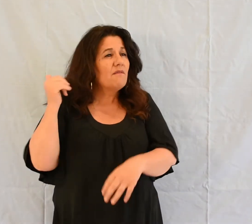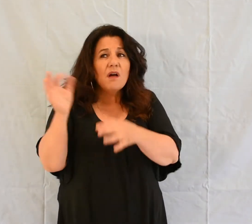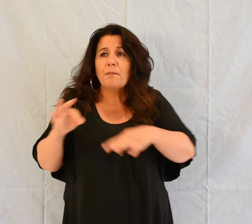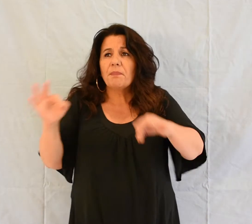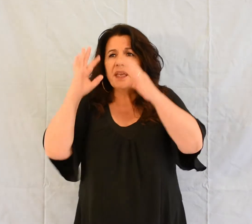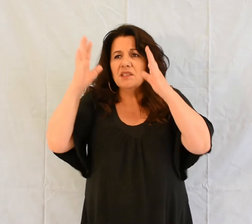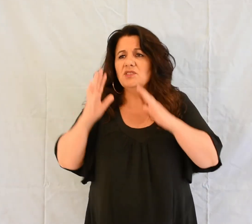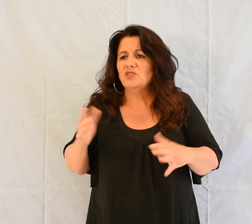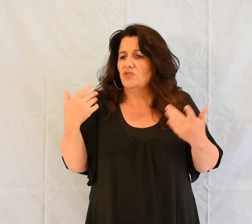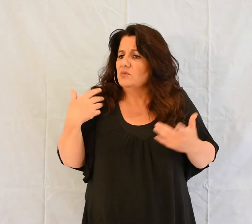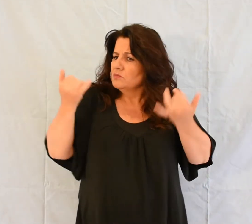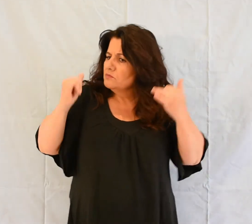en satiété.